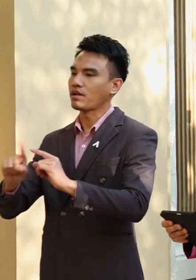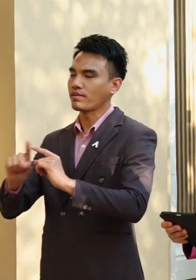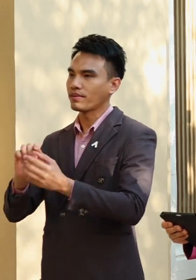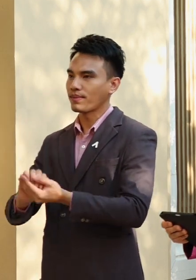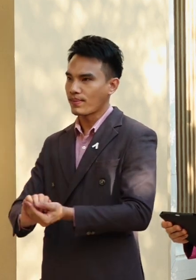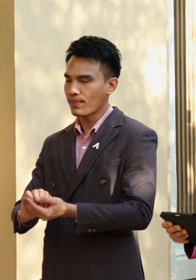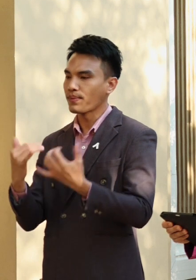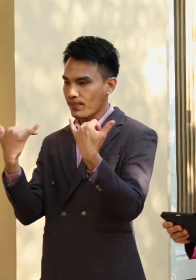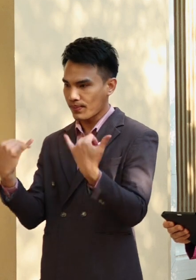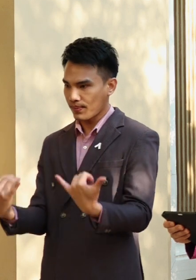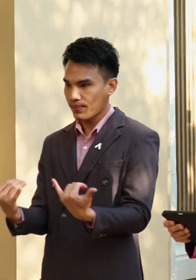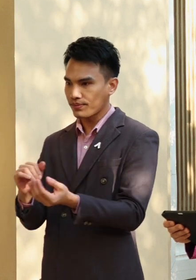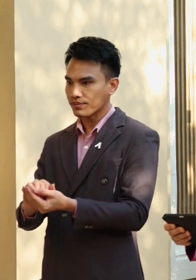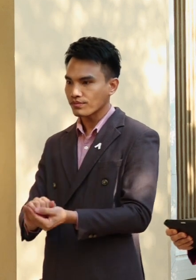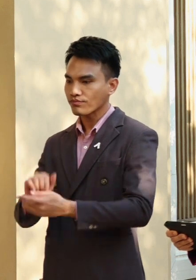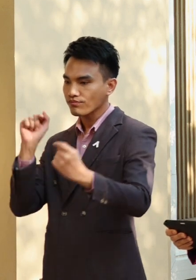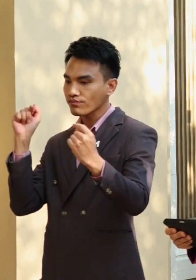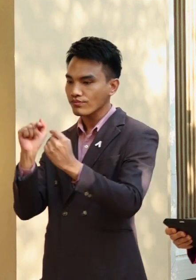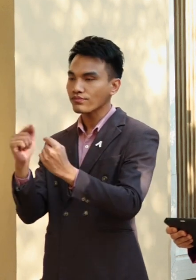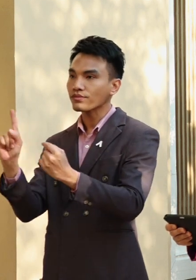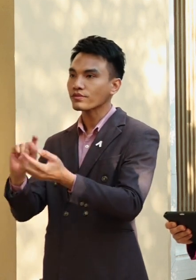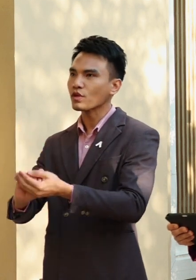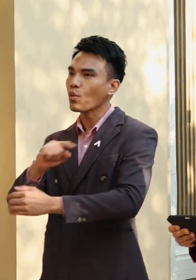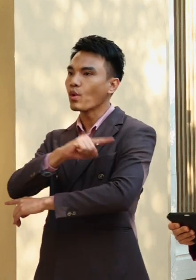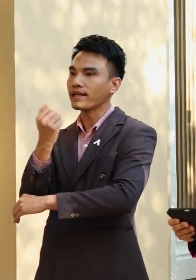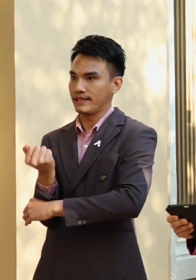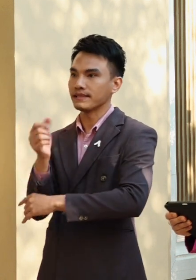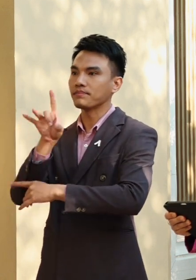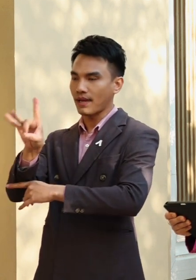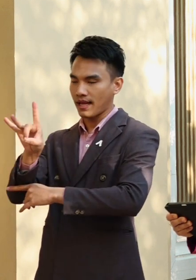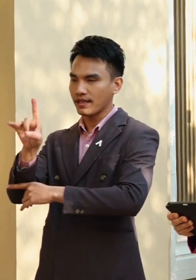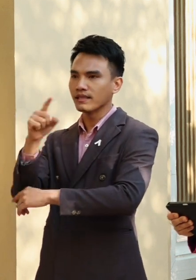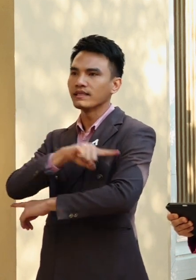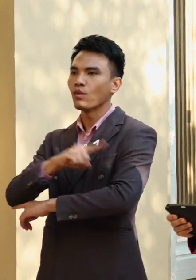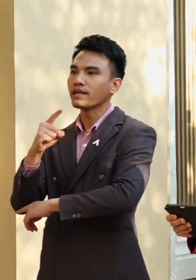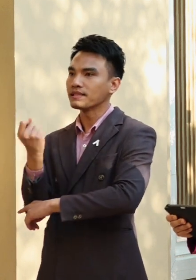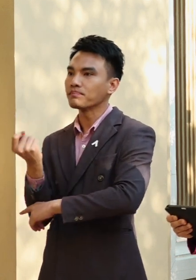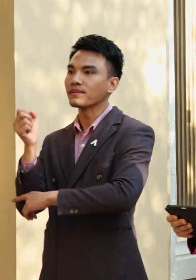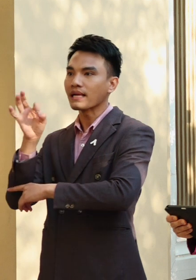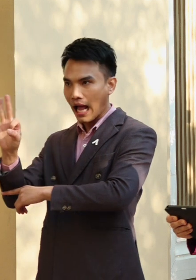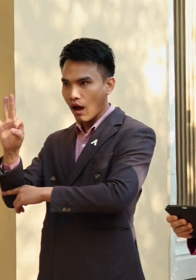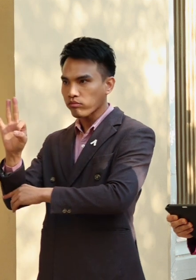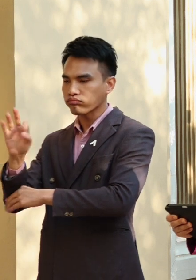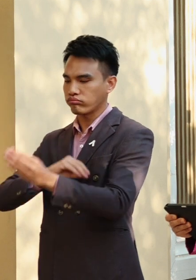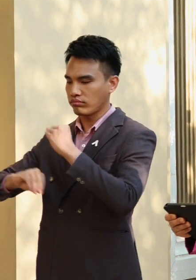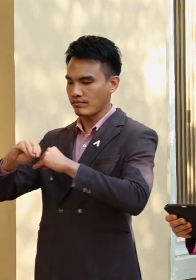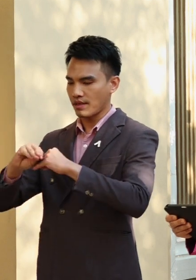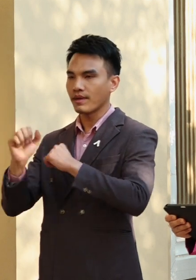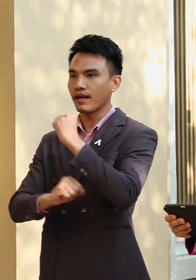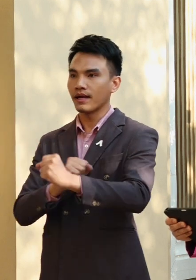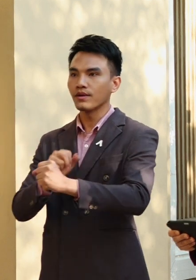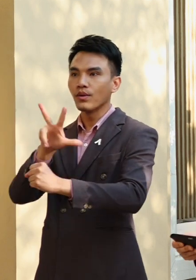ความใกล้เคียงกันมากนะครับไม่ว่ากรณีที่พบเมื่อวันที่18นะครับและวันที่19อีก2ท่านนะครับอายุ38อ